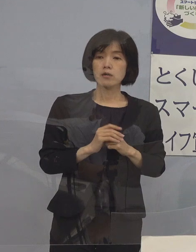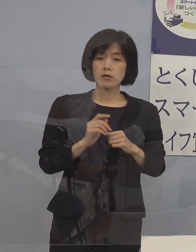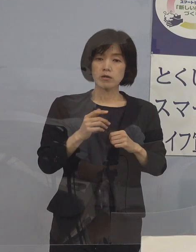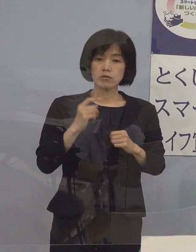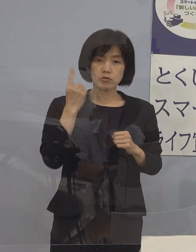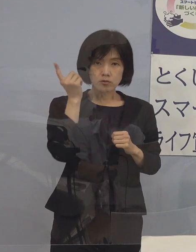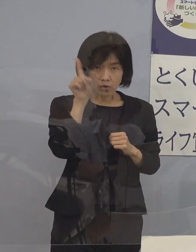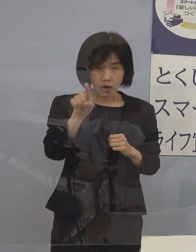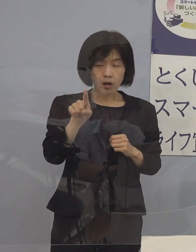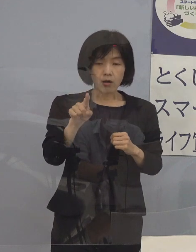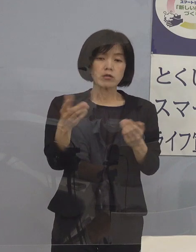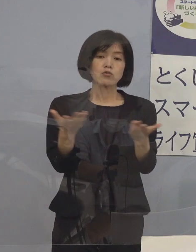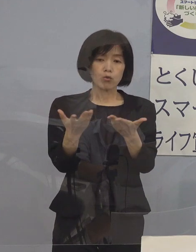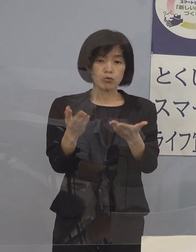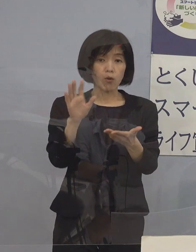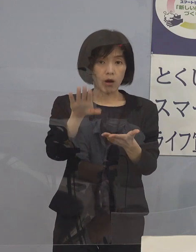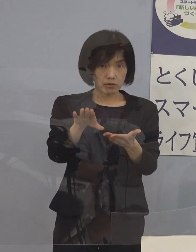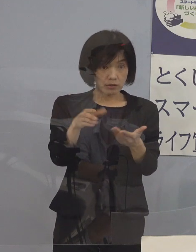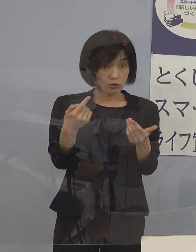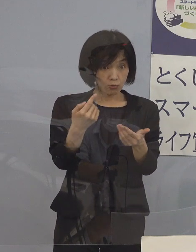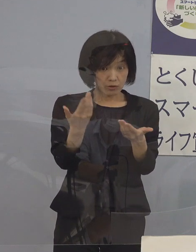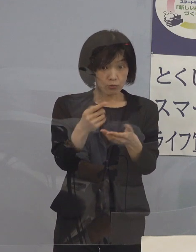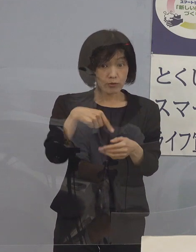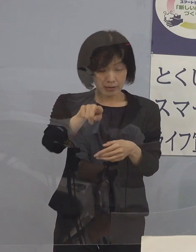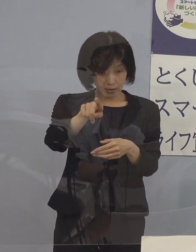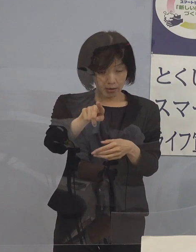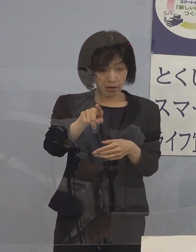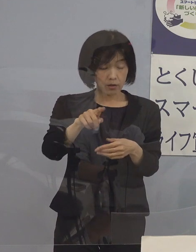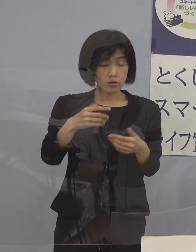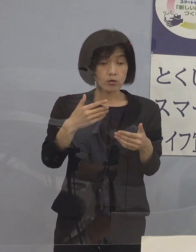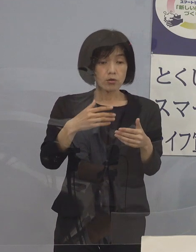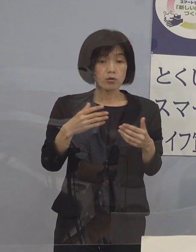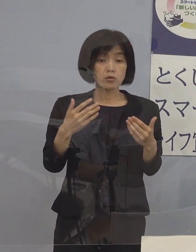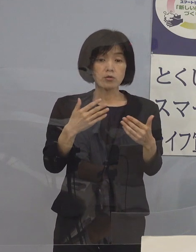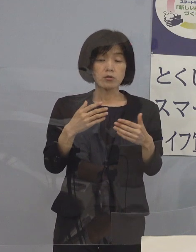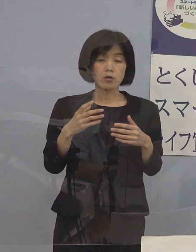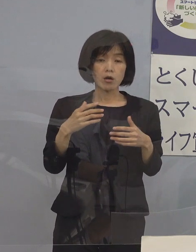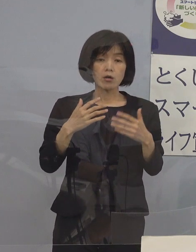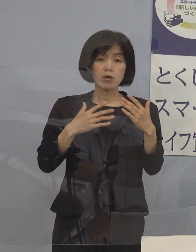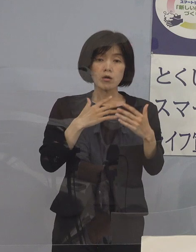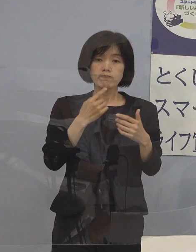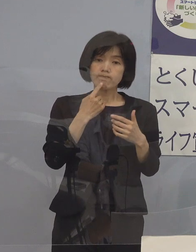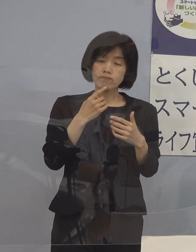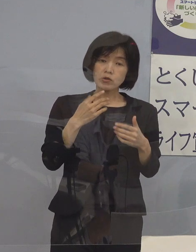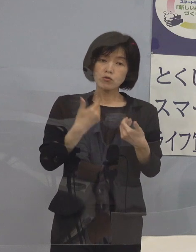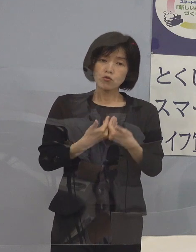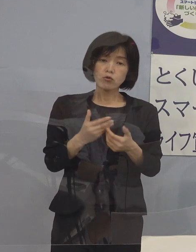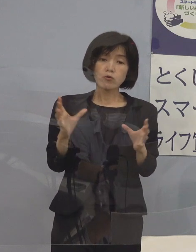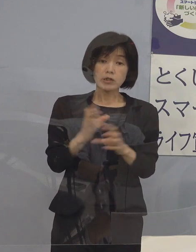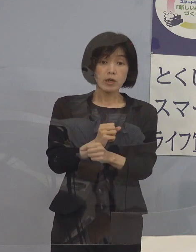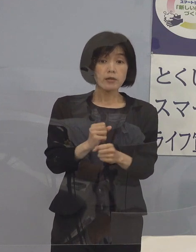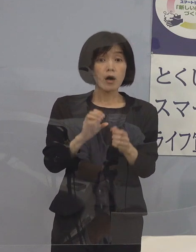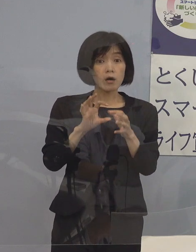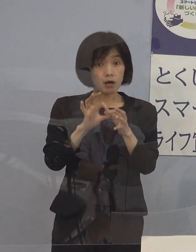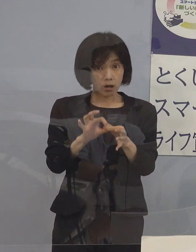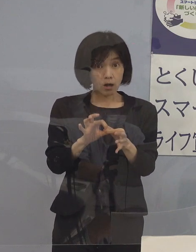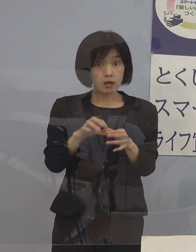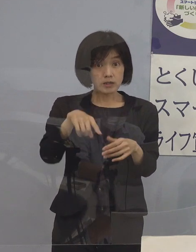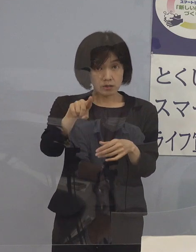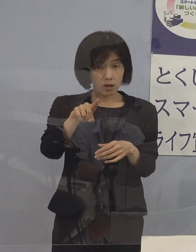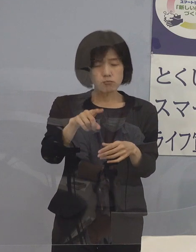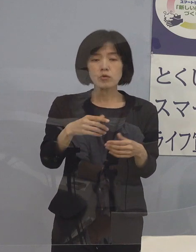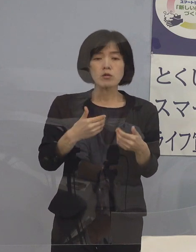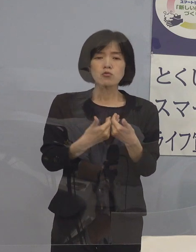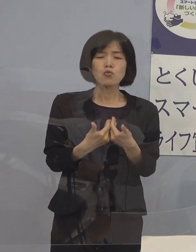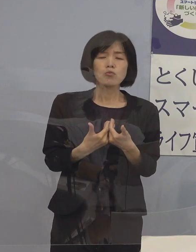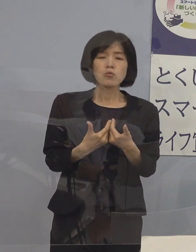17日に仕事に従事っていうのは、まあ、症状がなくなったからまた17日働いたということですか。 いや、症状が残ったまま